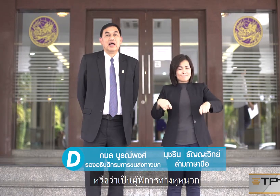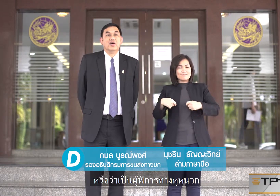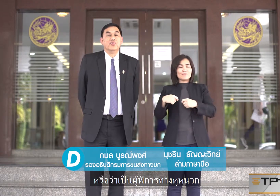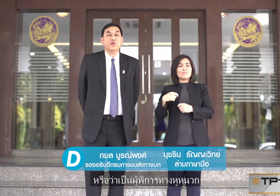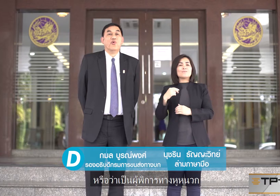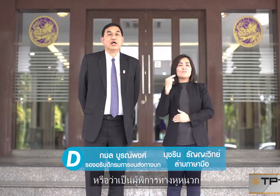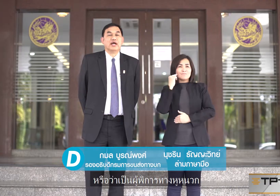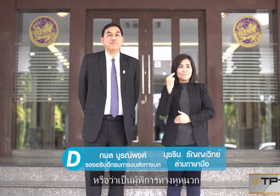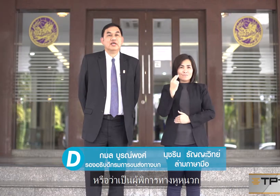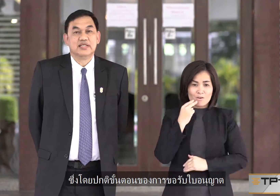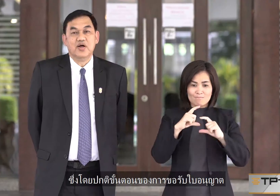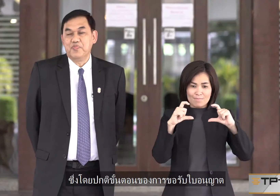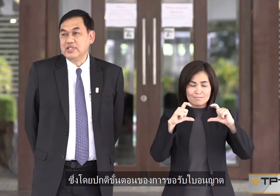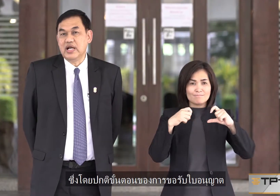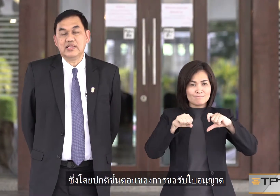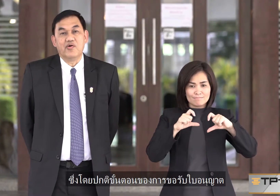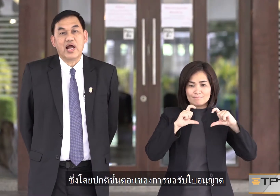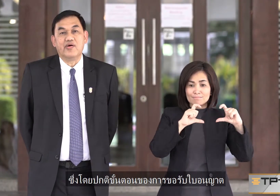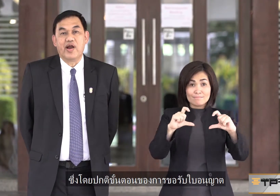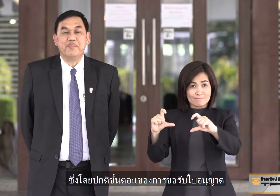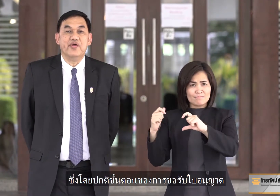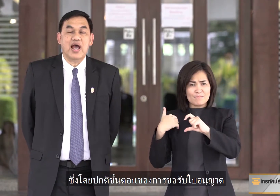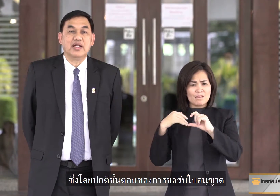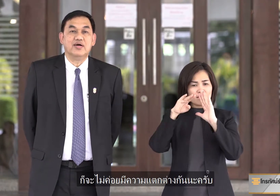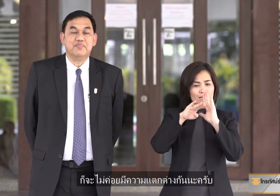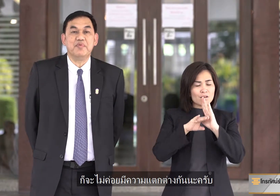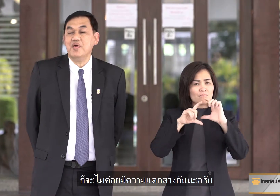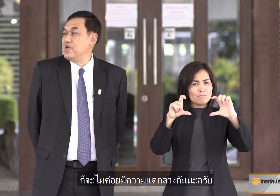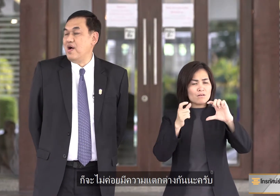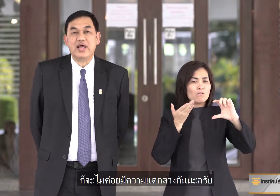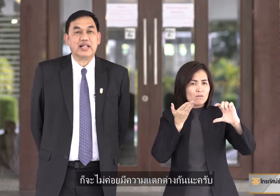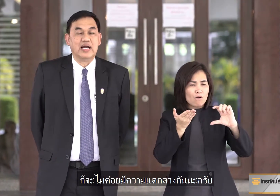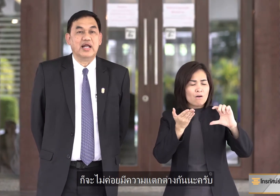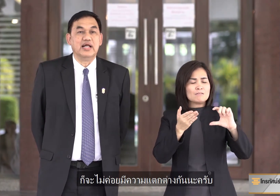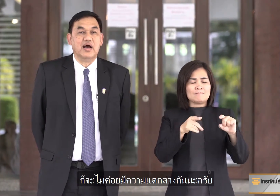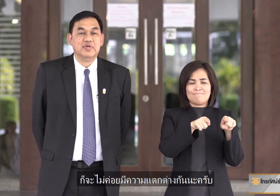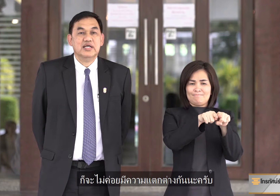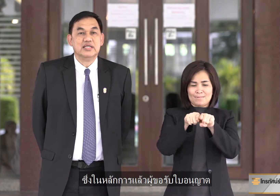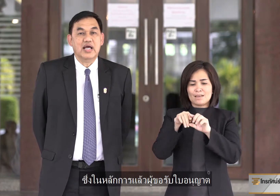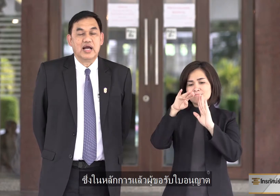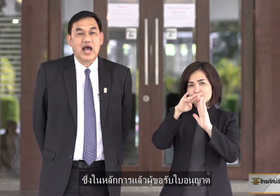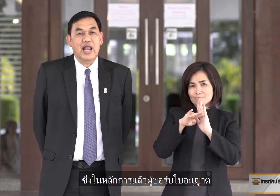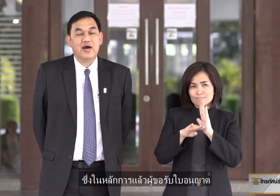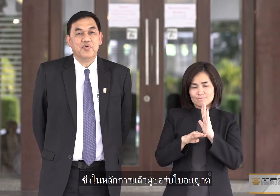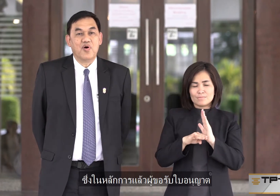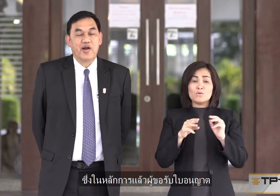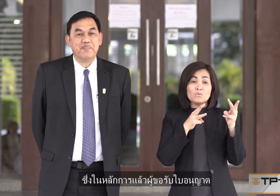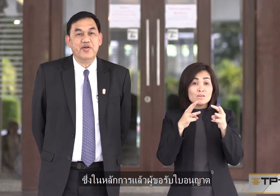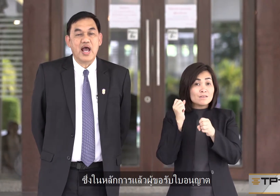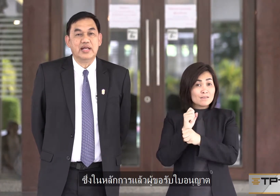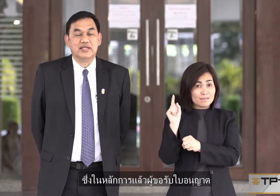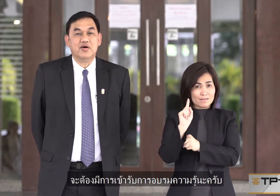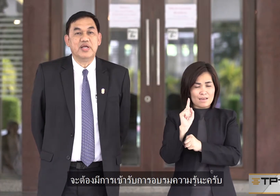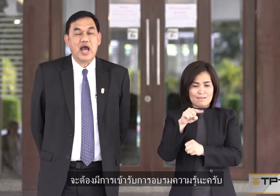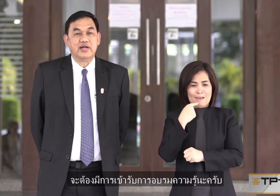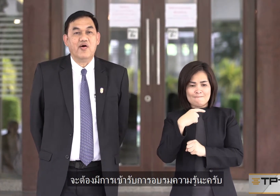พิการทางหูหนวกนะครับซึ่งโดยปกติขั้นตอนของการขอรับใบอนุญาตก็จะไม่ค่อยมีความแตกต่างกันนะครับซึ่งในหลักการแล้วผู้ขอรับใบอนุ